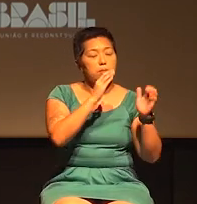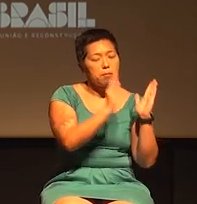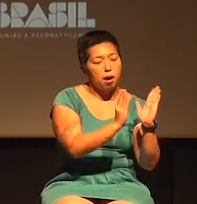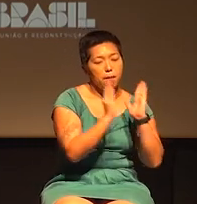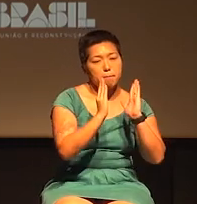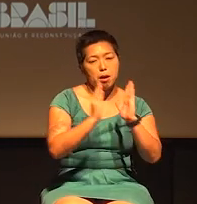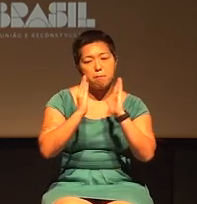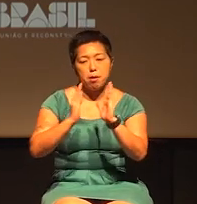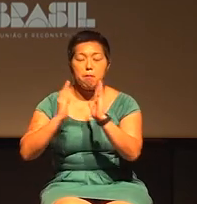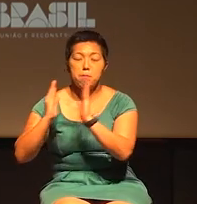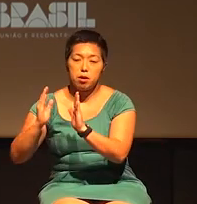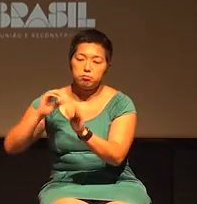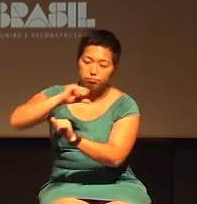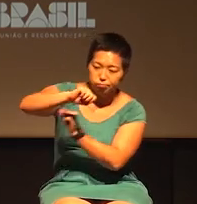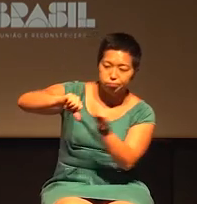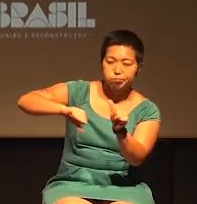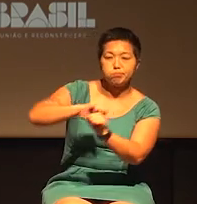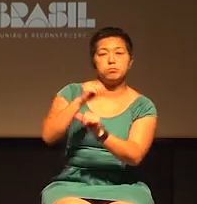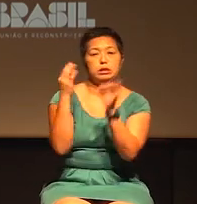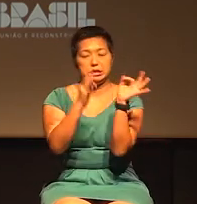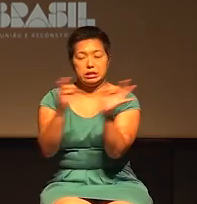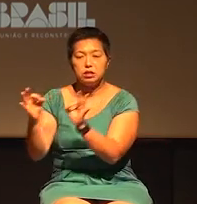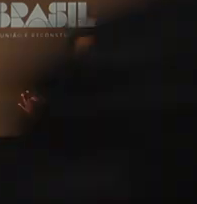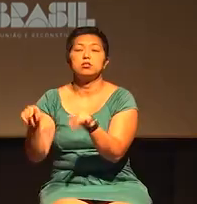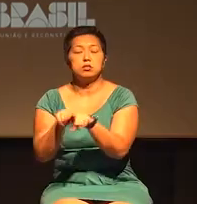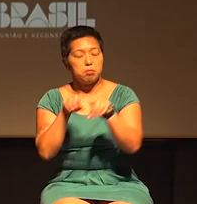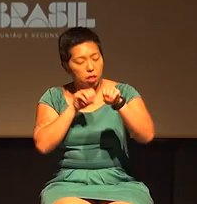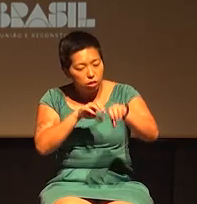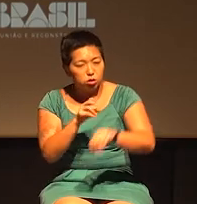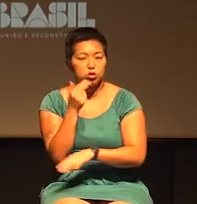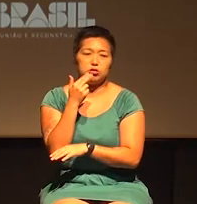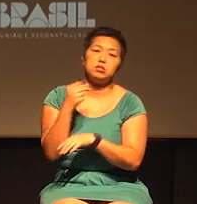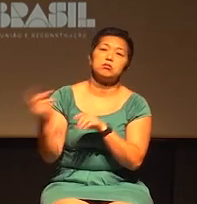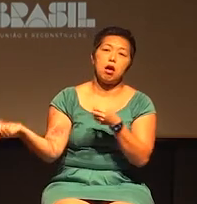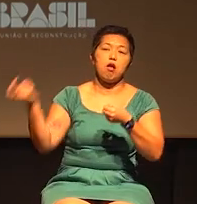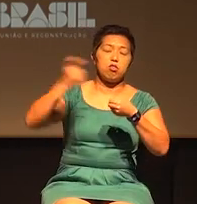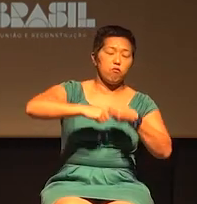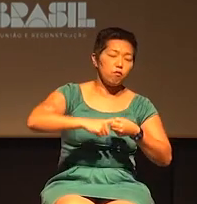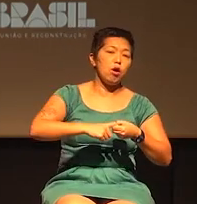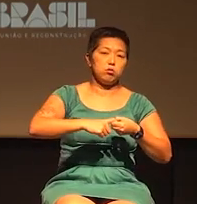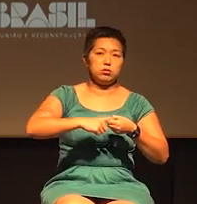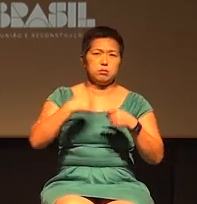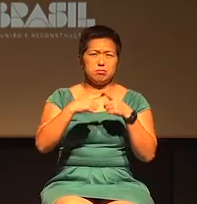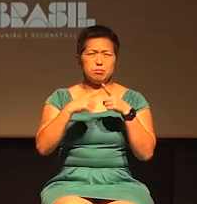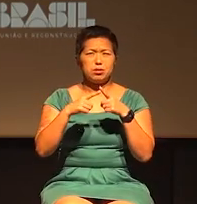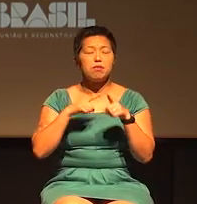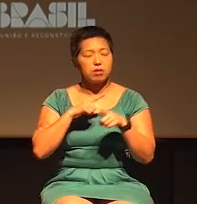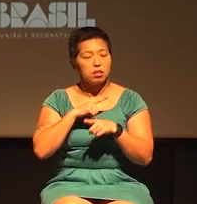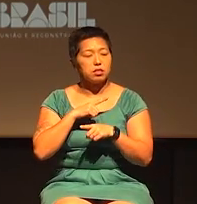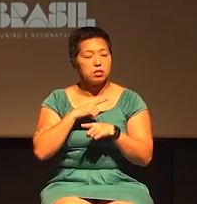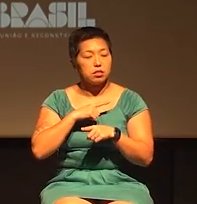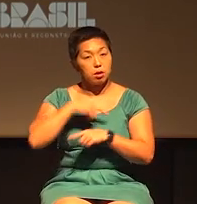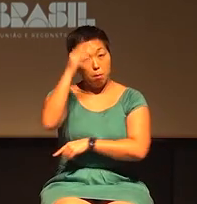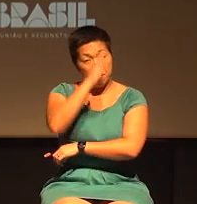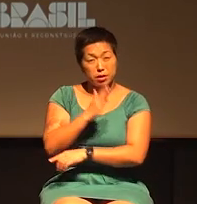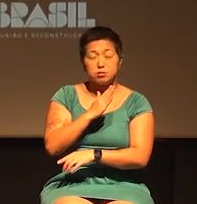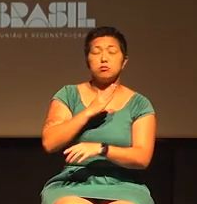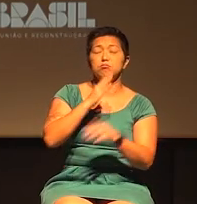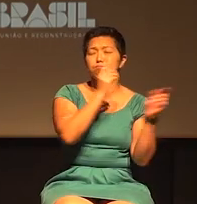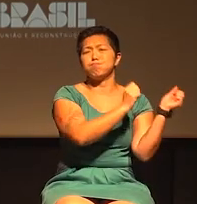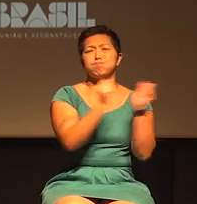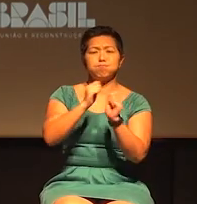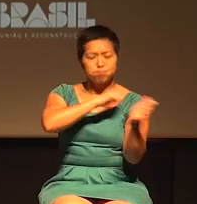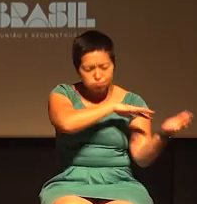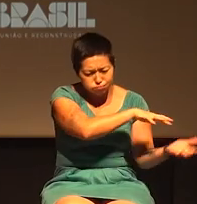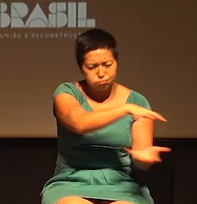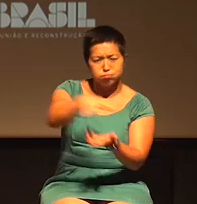agroecológica né Eh aí sim educação nutricional que o Brasil vai de fato virar uma potência mundial que é o que